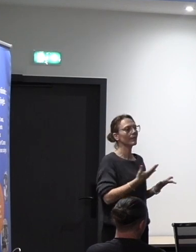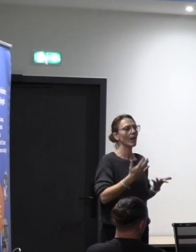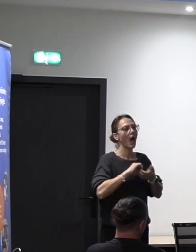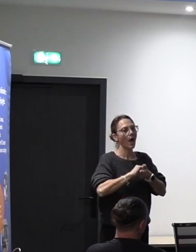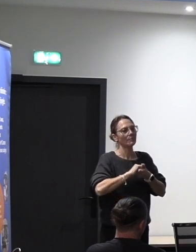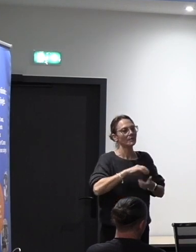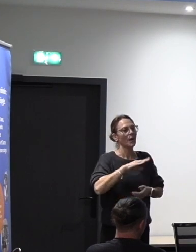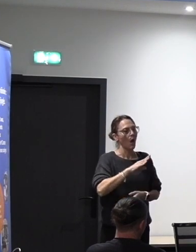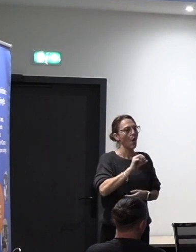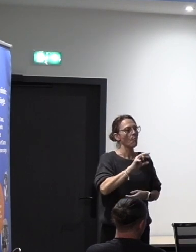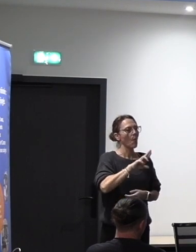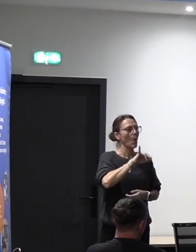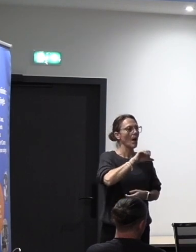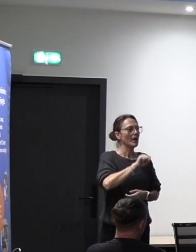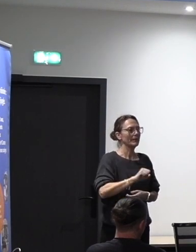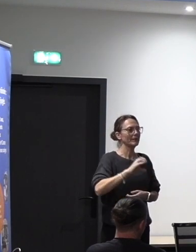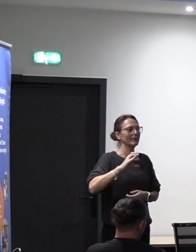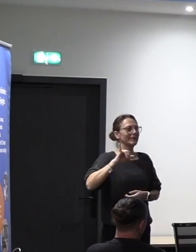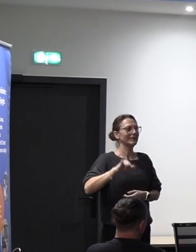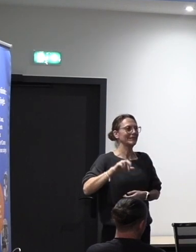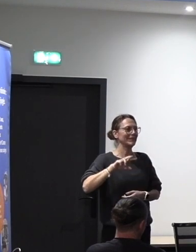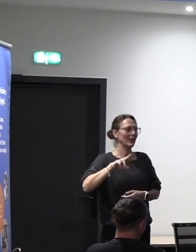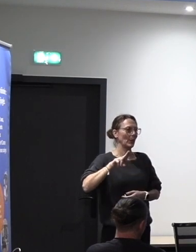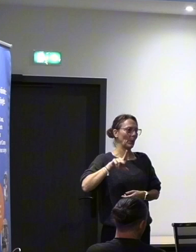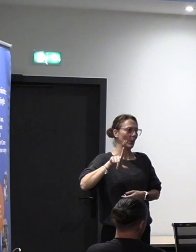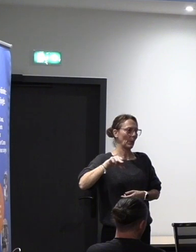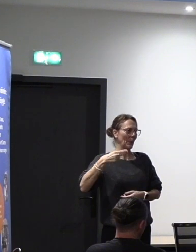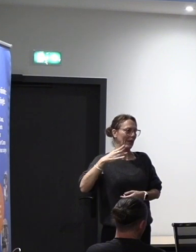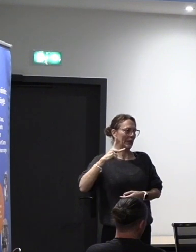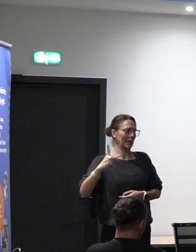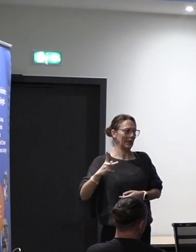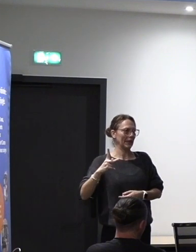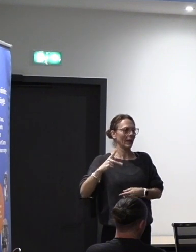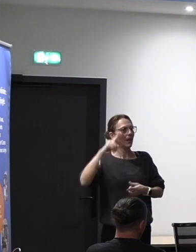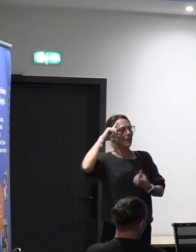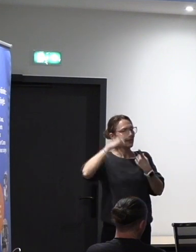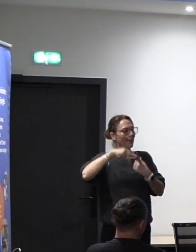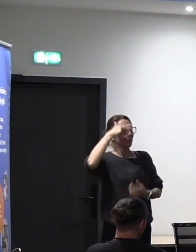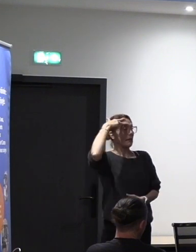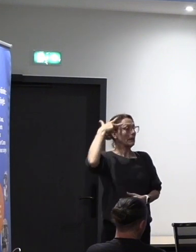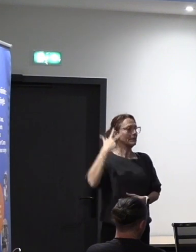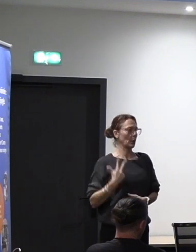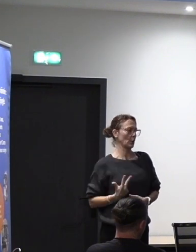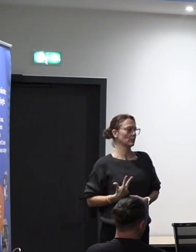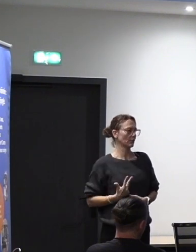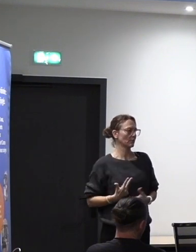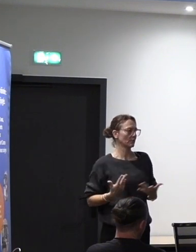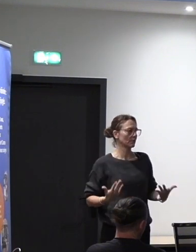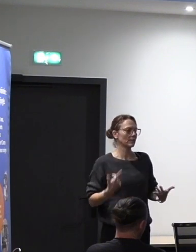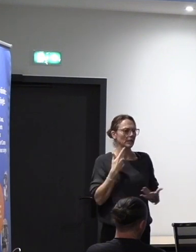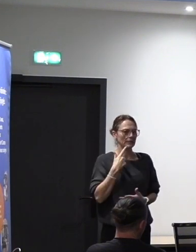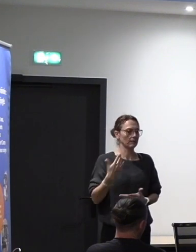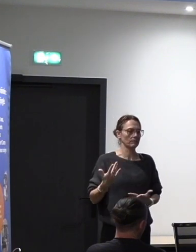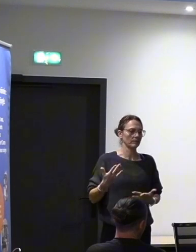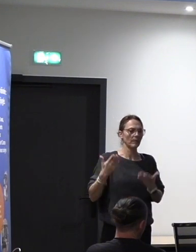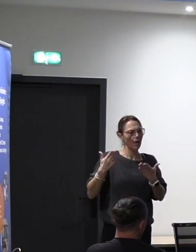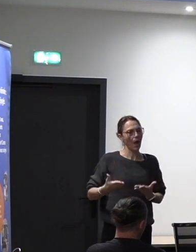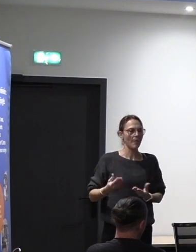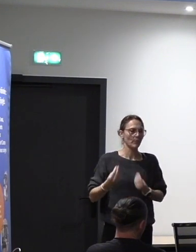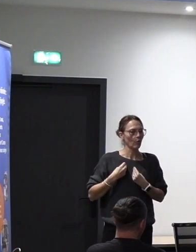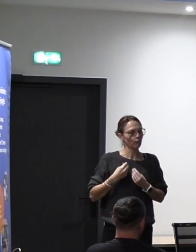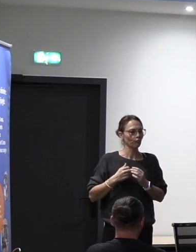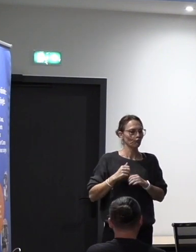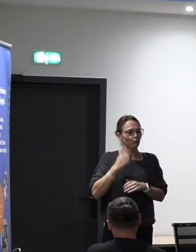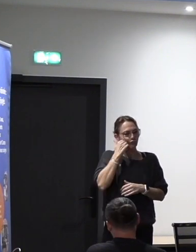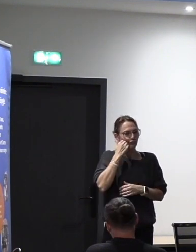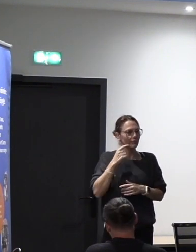Cyrulnik, qui m'agace un tout petit peu, parce que dans la résilience, ça veut dire que ceux qui n'ont pas réussi à rebondir, vraiment, ils sont nuls.